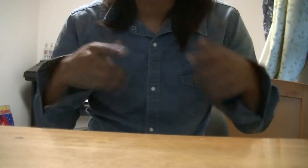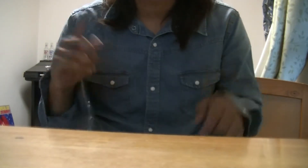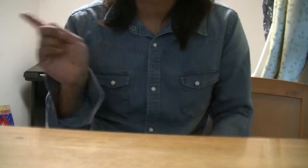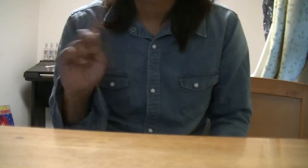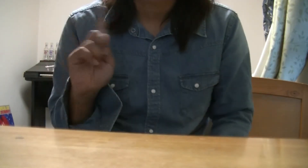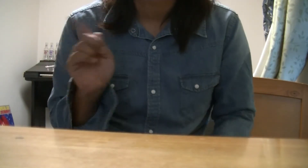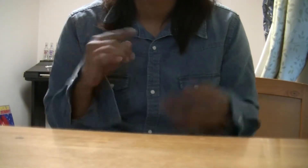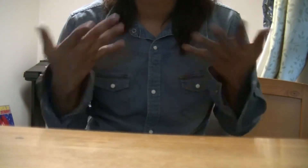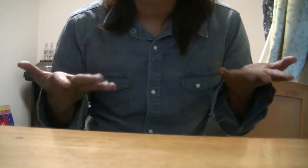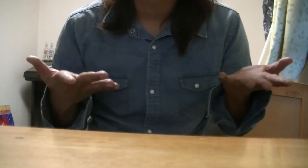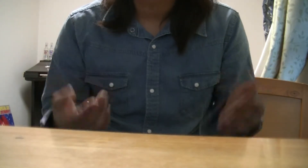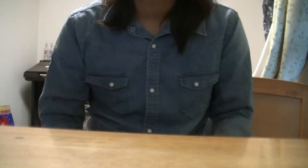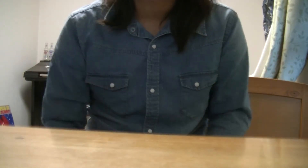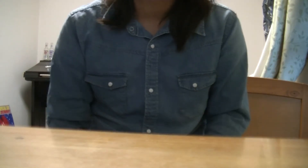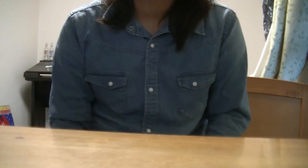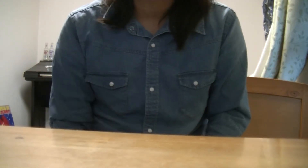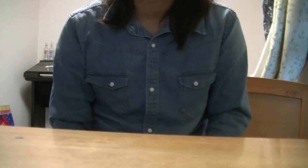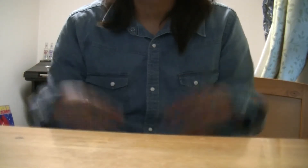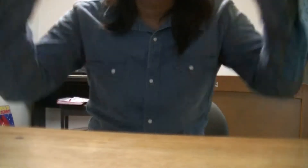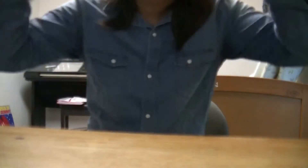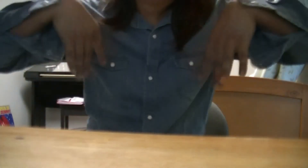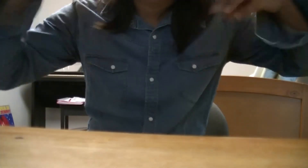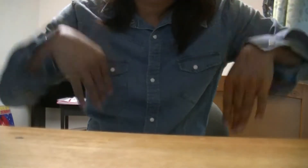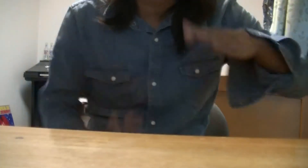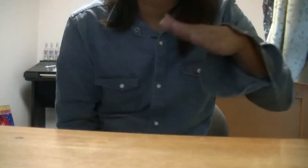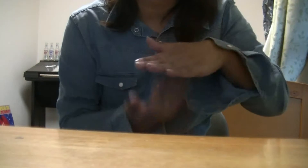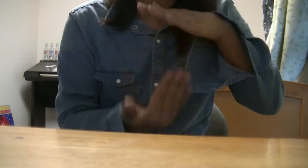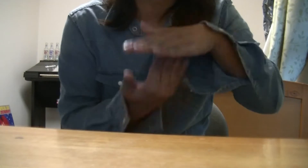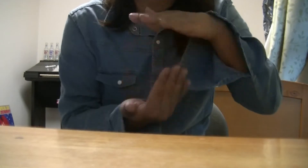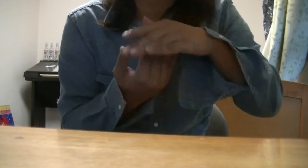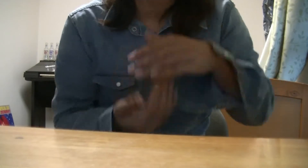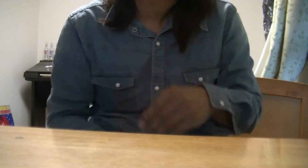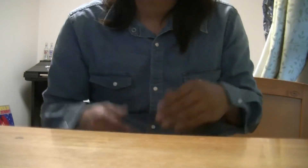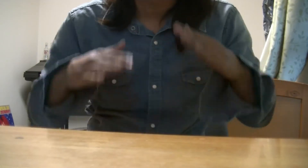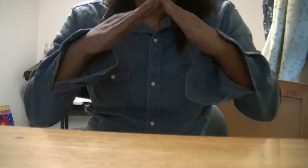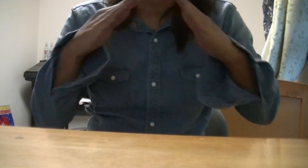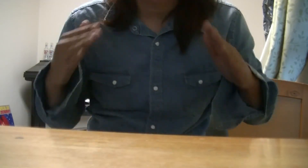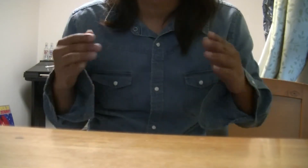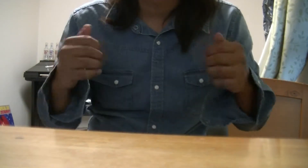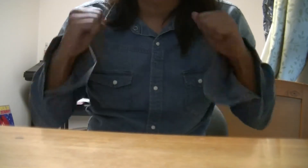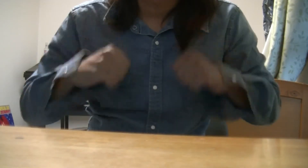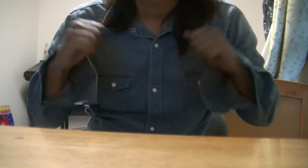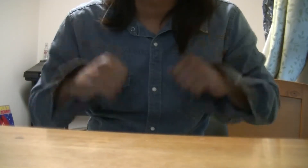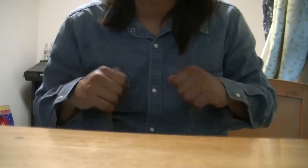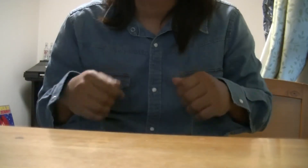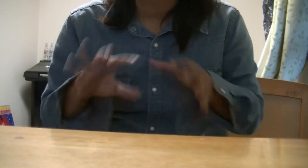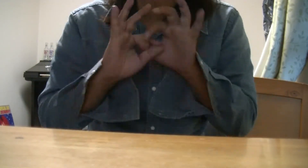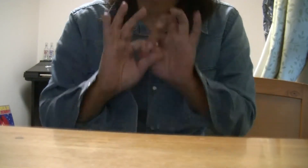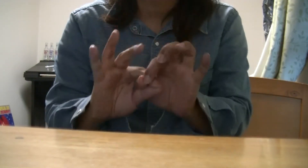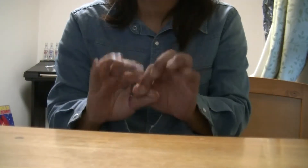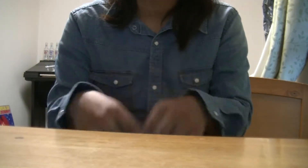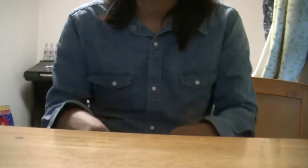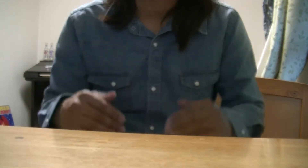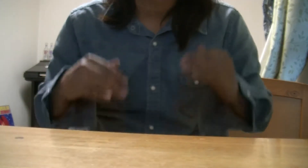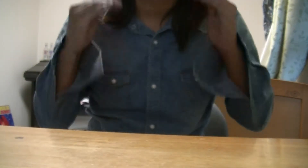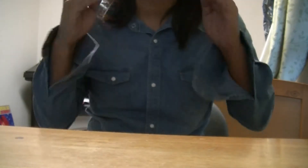辛いんだろうって。ところが雨降ると最高なんですよ。体育館で筋トレしながら新体操の女の子見れるん